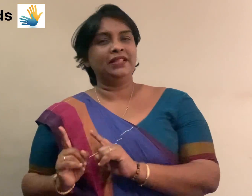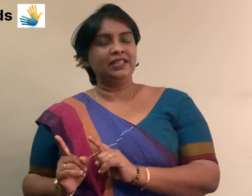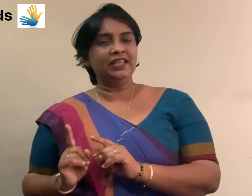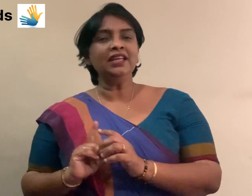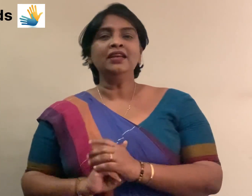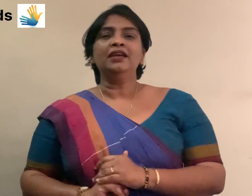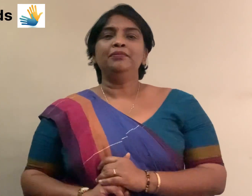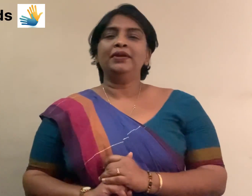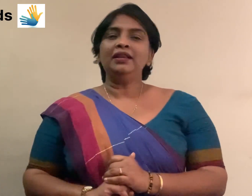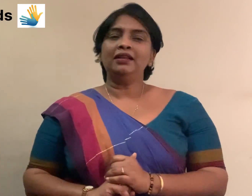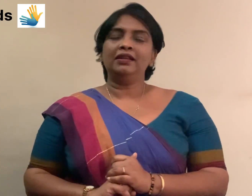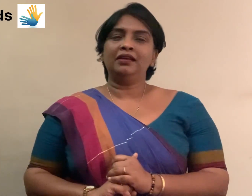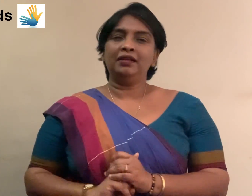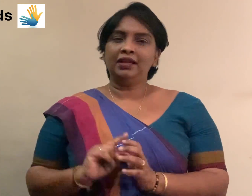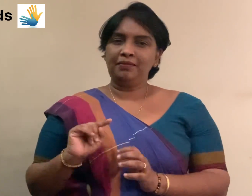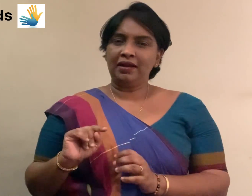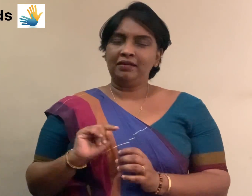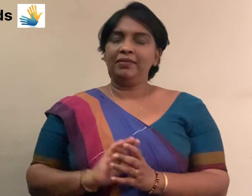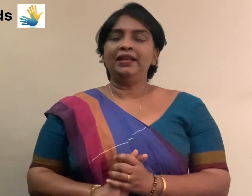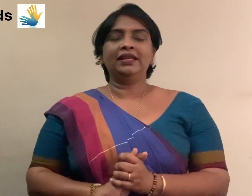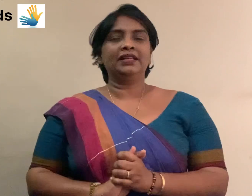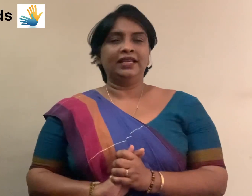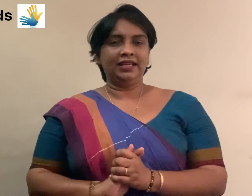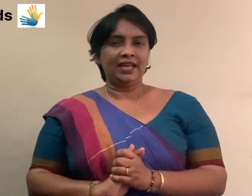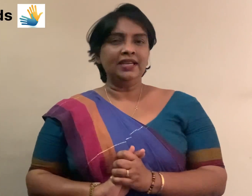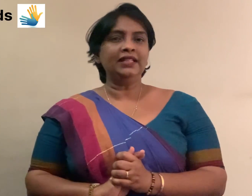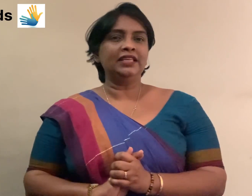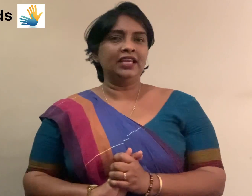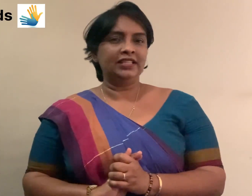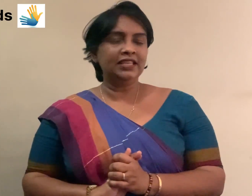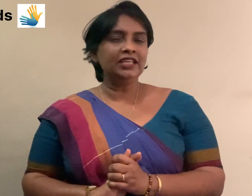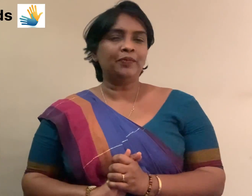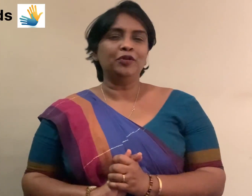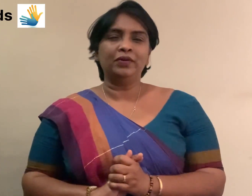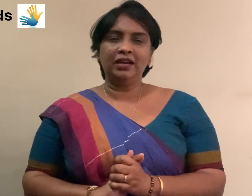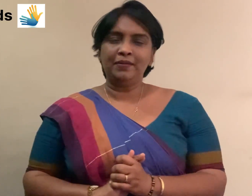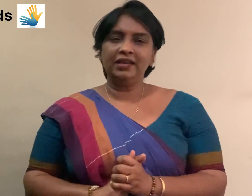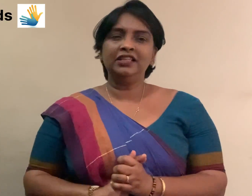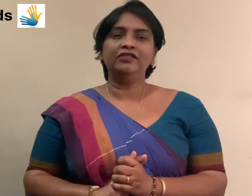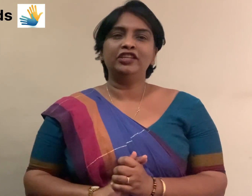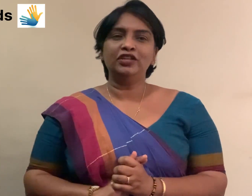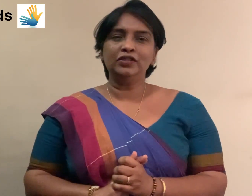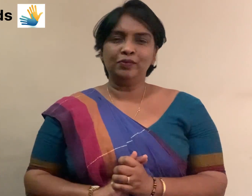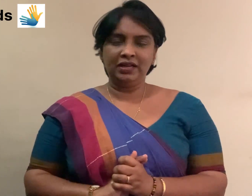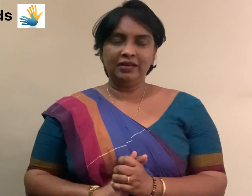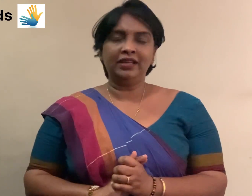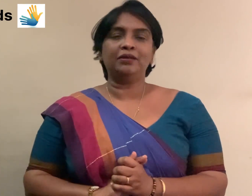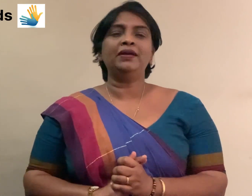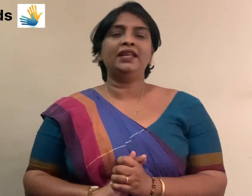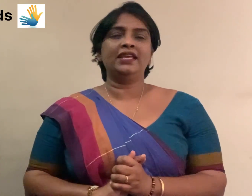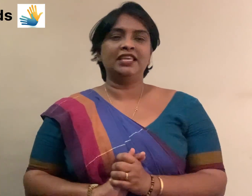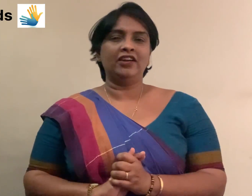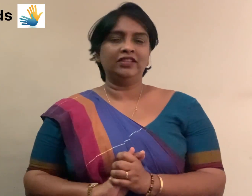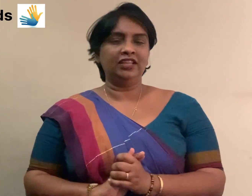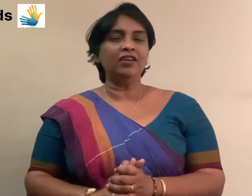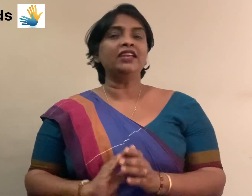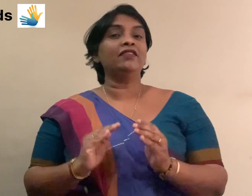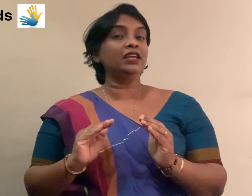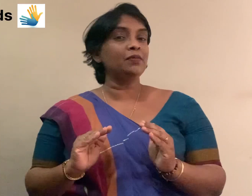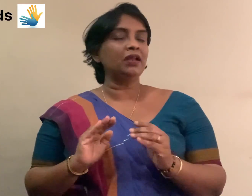තියෙන බෙල් එක ක්ලික් කරන්න. ඉතින් එතනින් අපි ඔබට ලබා දෙන වීඩියෝස් ඔබට නරඹන්න හැකියාව තියෙනවා. ඒ වගේම